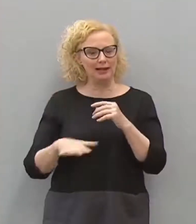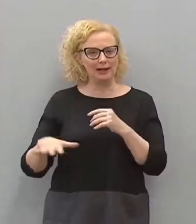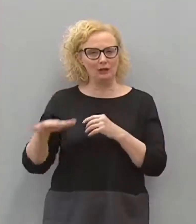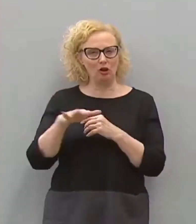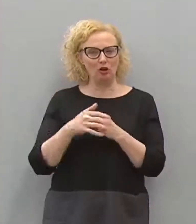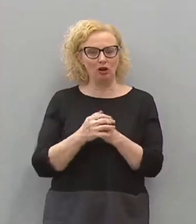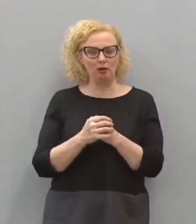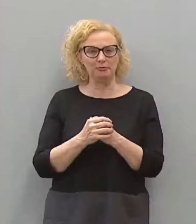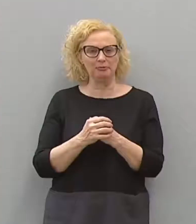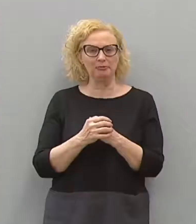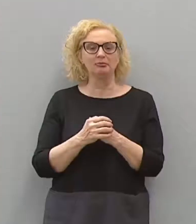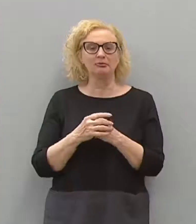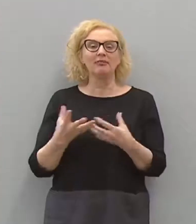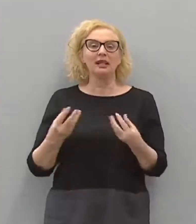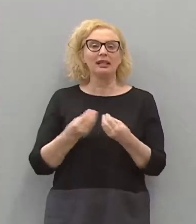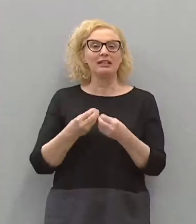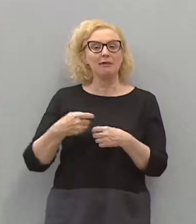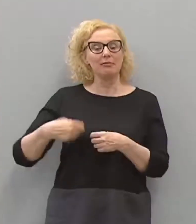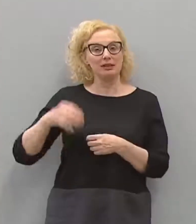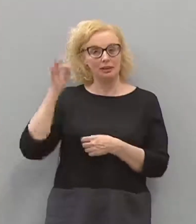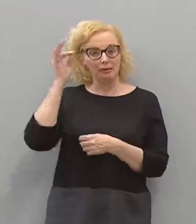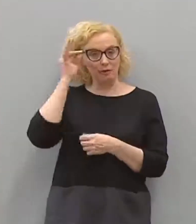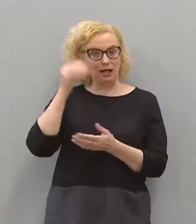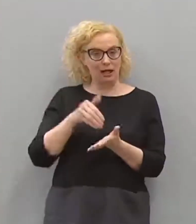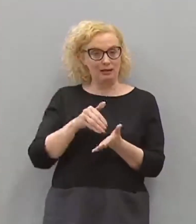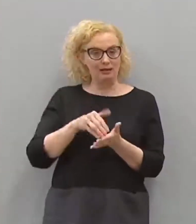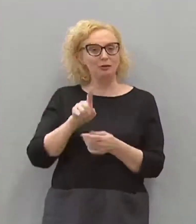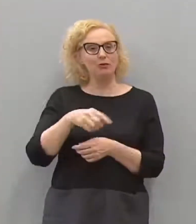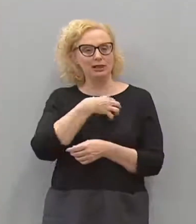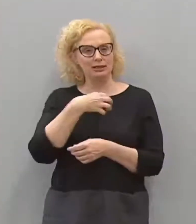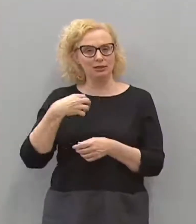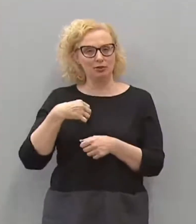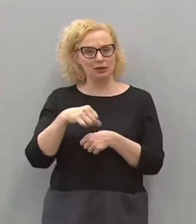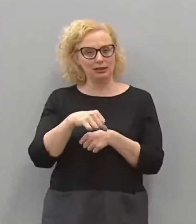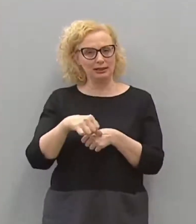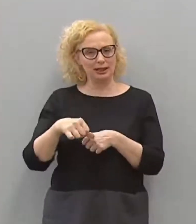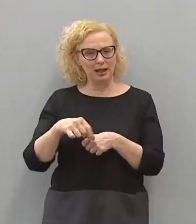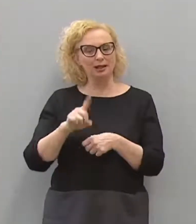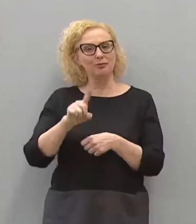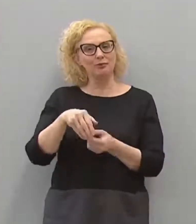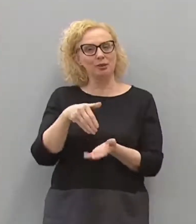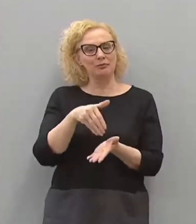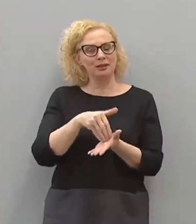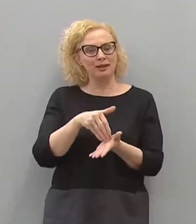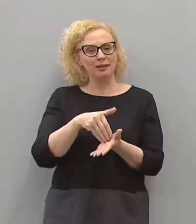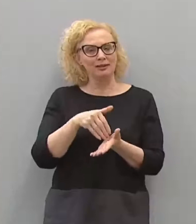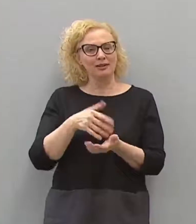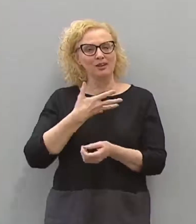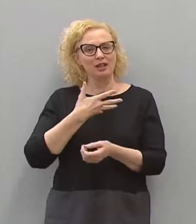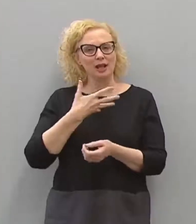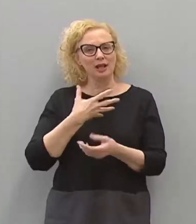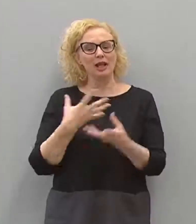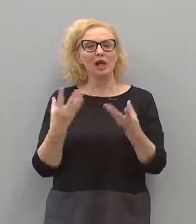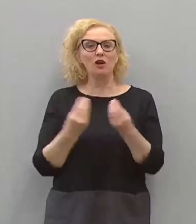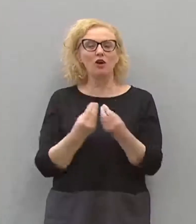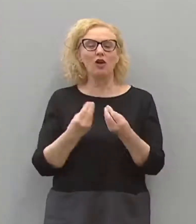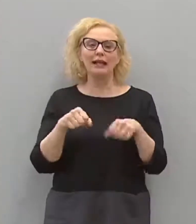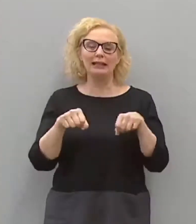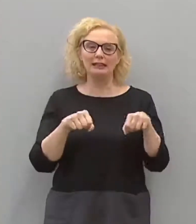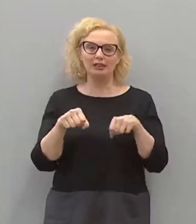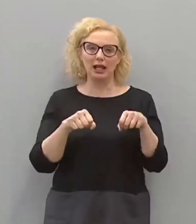per questo oltre al presidente fugati e all'assessore segnana avremmo qui con noi anche dei colleghi dirigenti